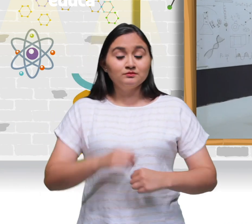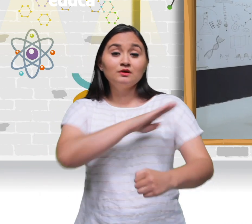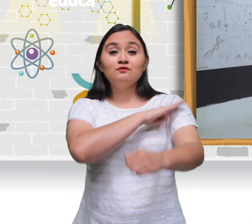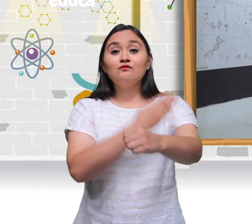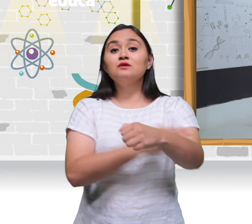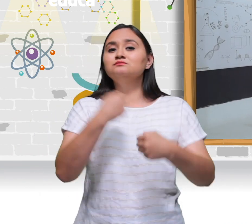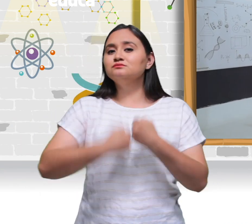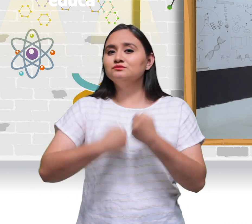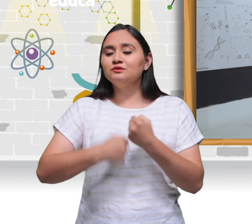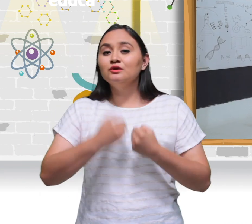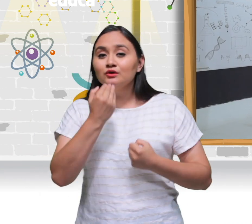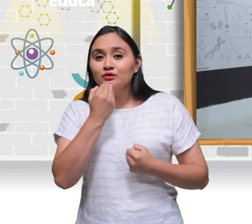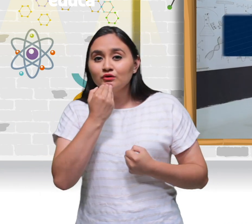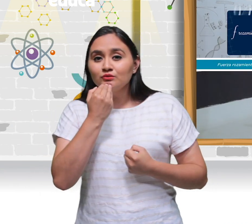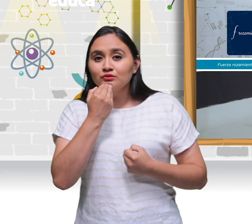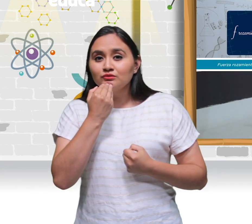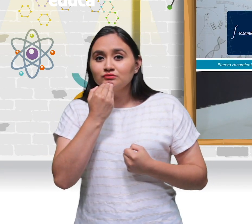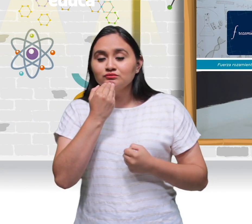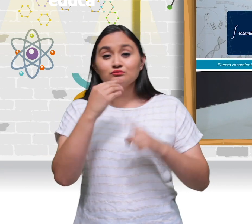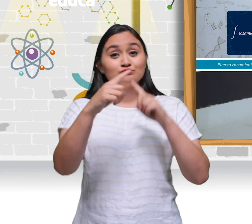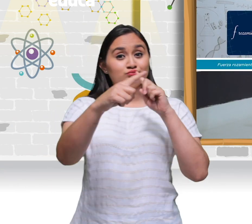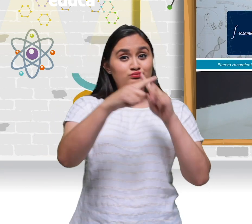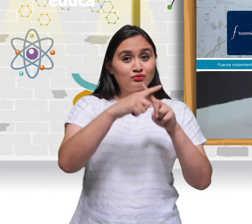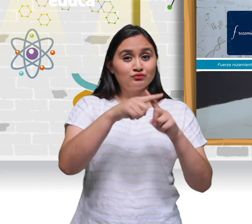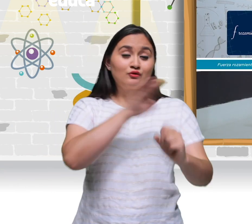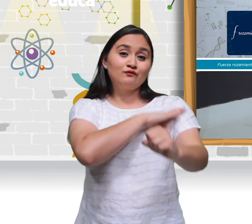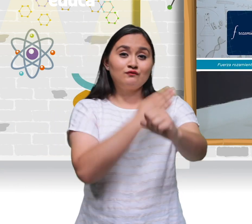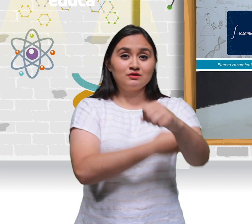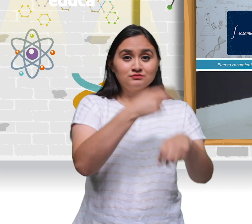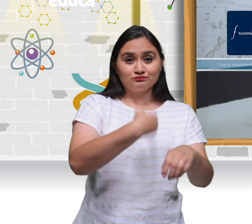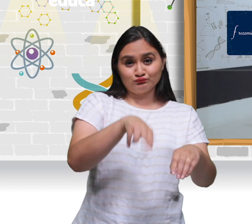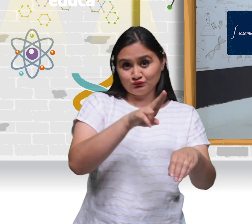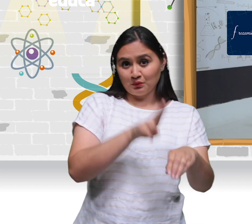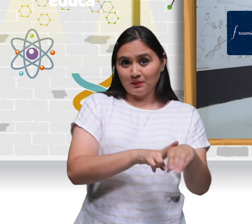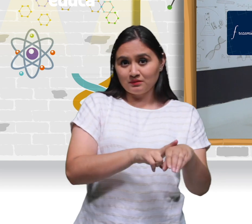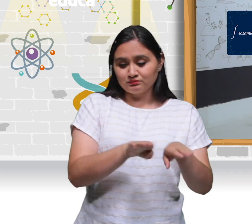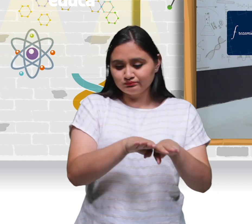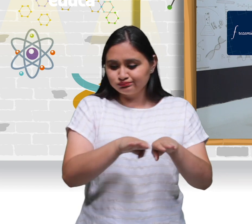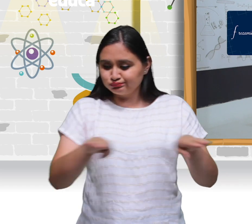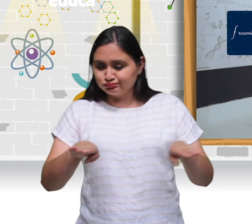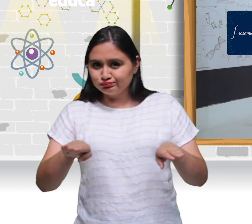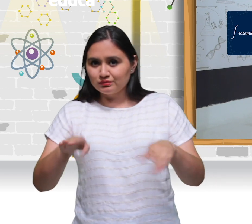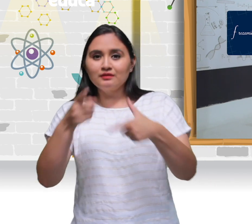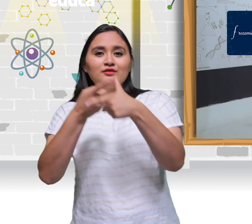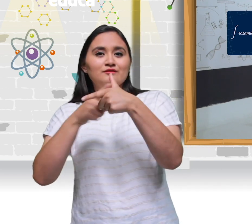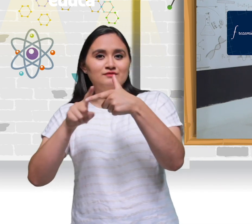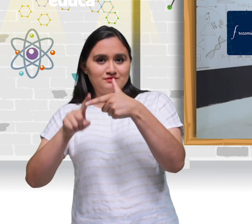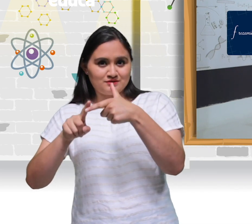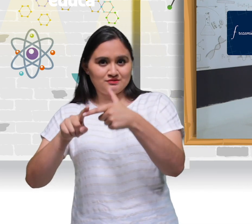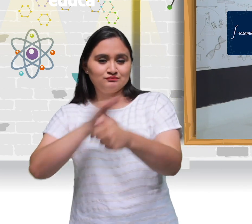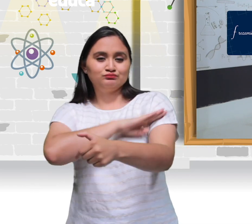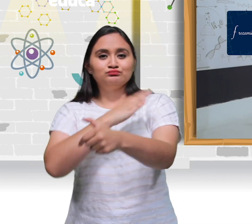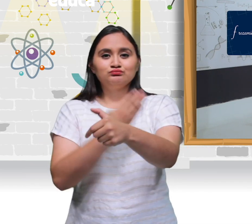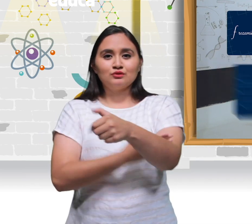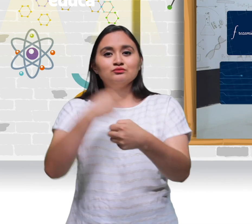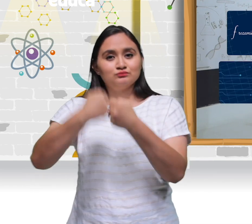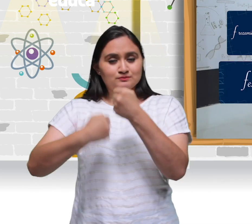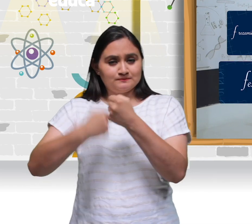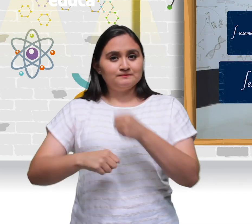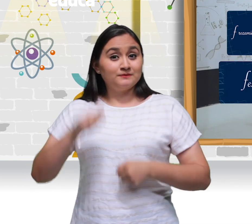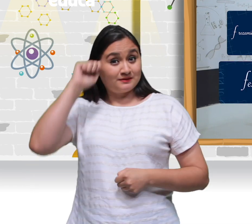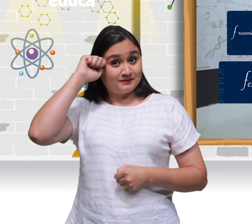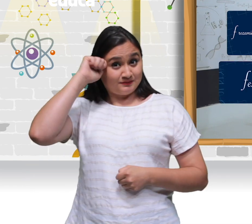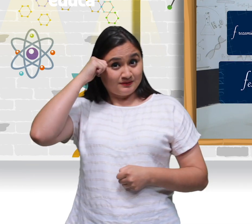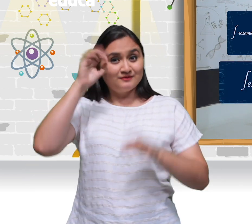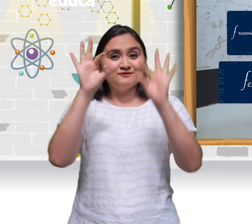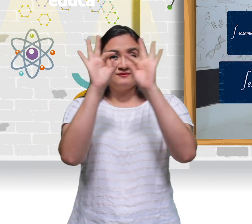La fuerza de rozamiento se define como el producto entre la fuerza normal ejercida por la superficie y el coeficiente de rozamiento. Recordemos que si